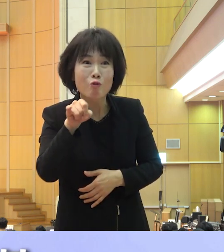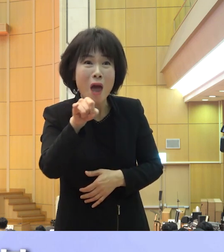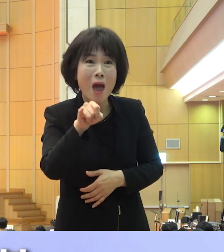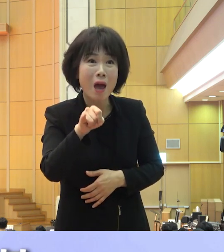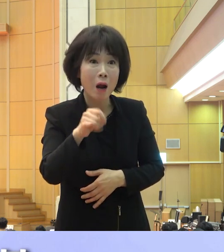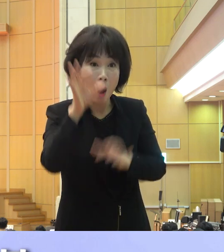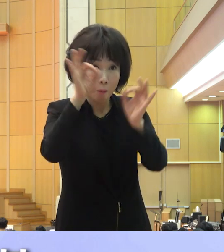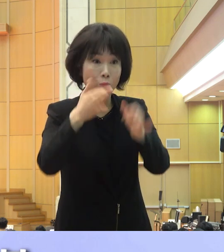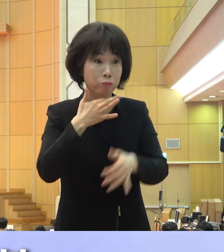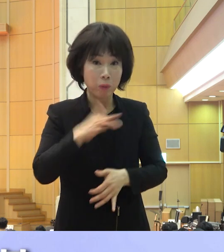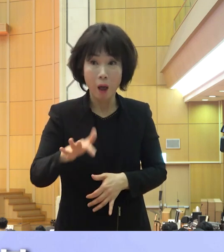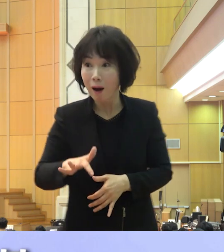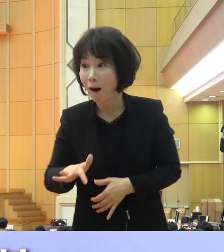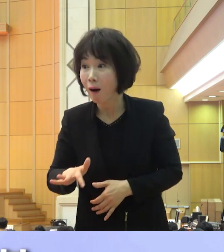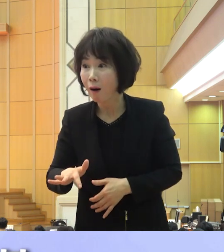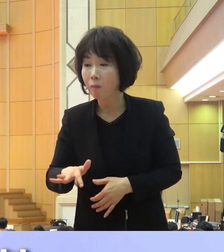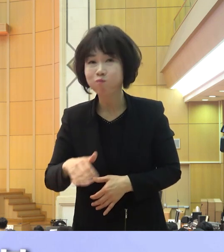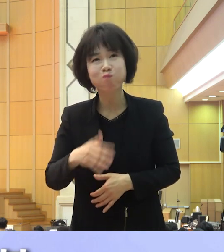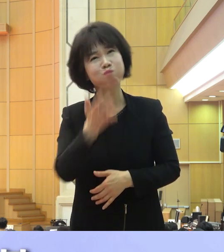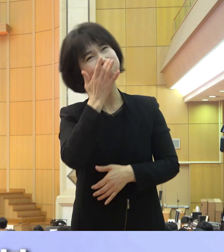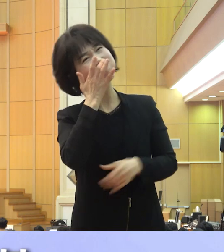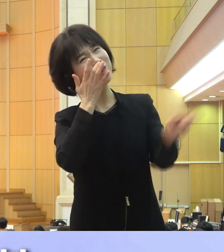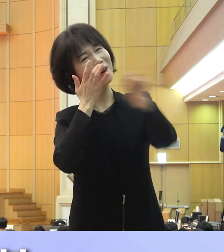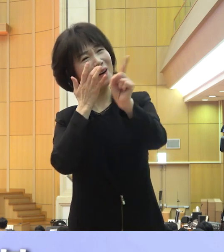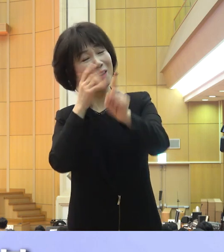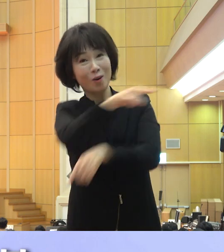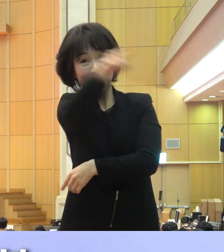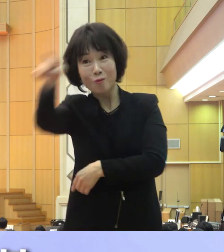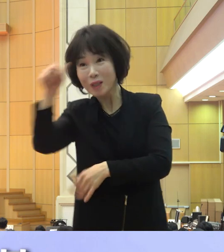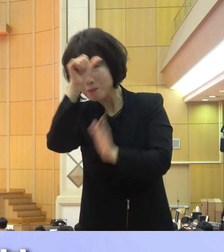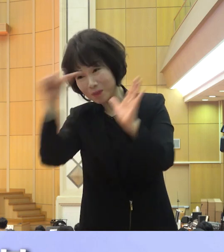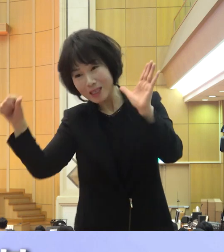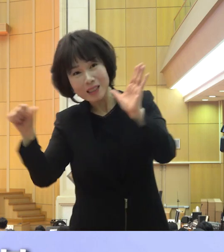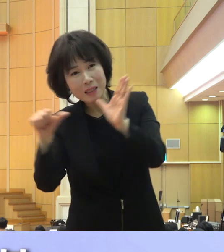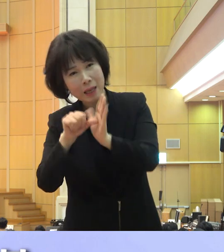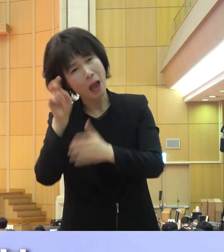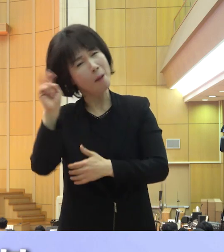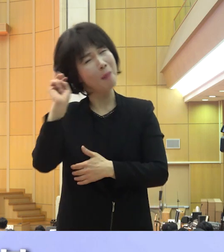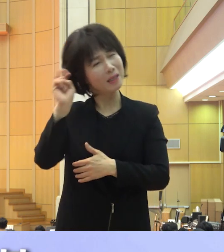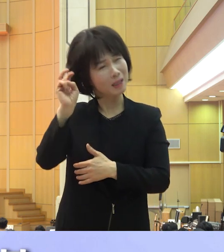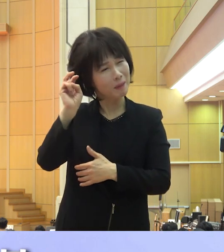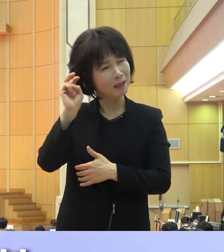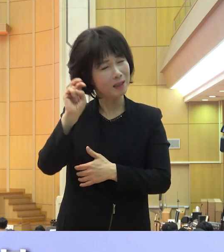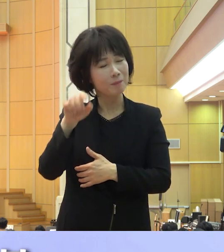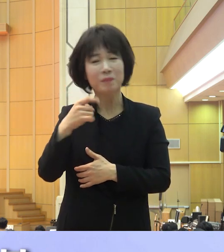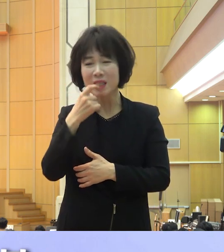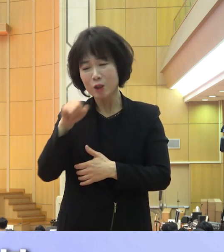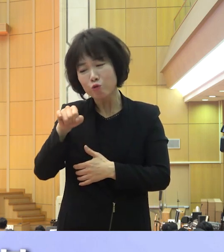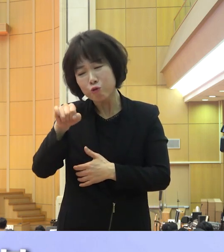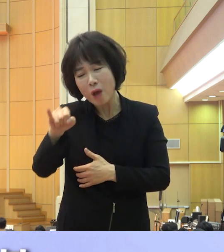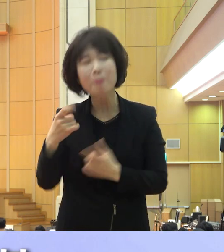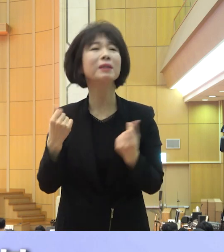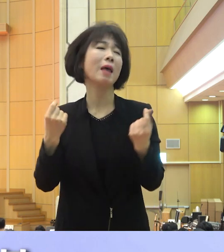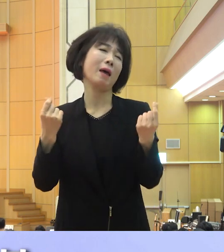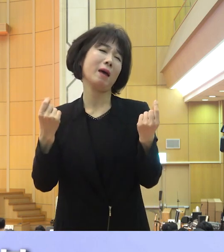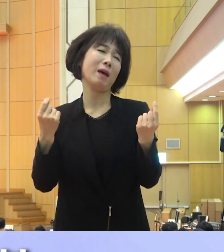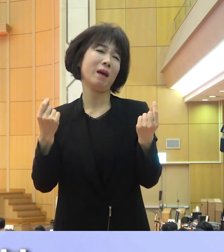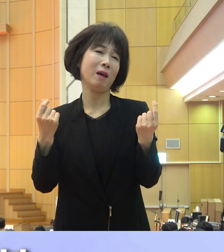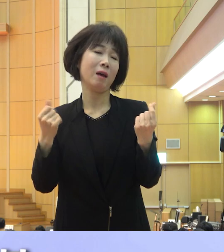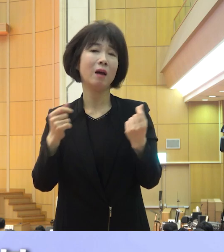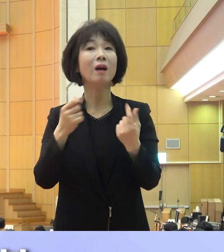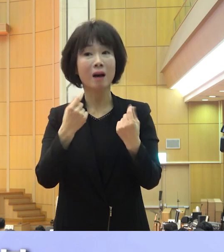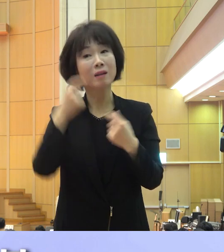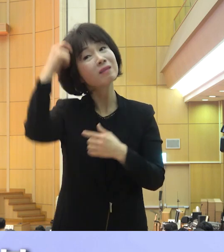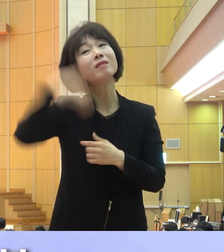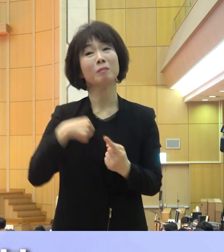그럼 제가 얘기하는 건 뭐냐? 우리 인생이 누에 같은 인생이라는 거지요. 그럼 누에로 살다가 늙어지면 뭐라